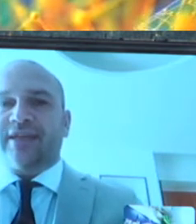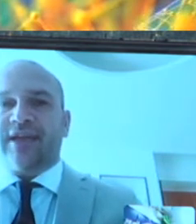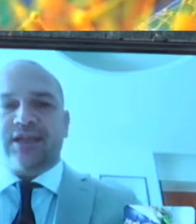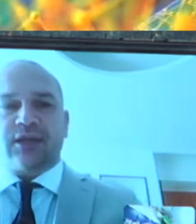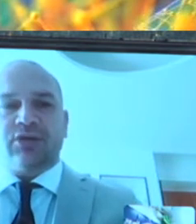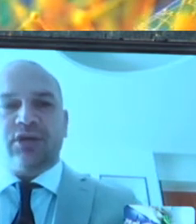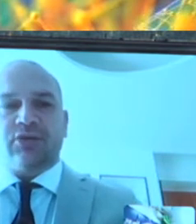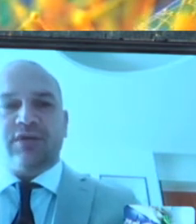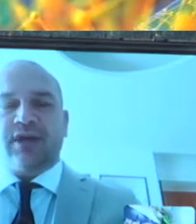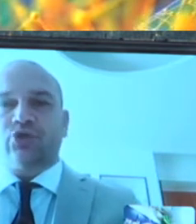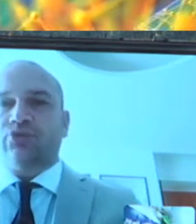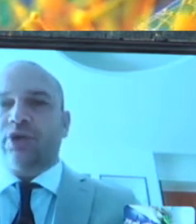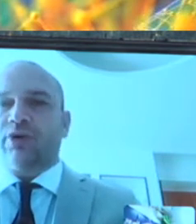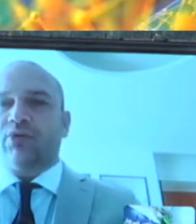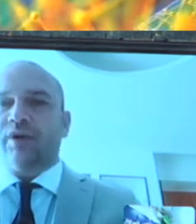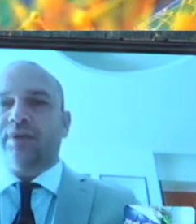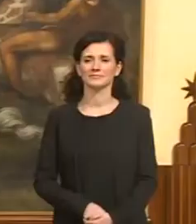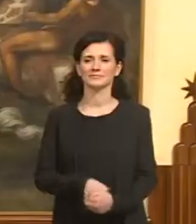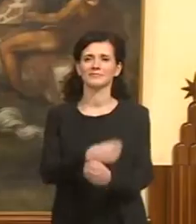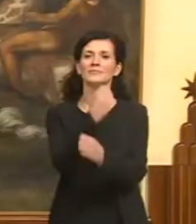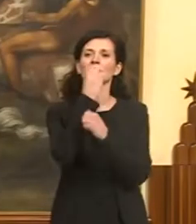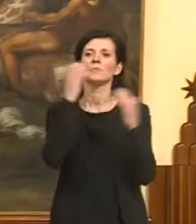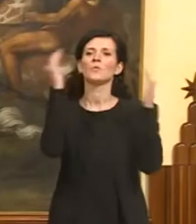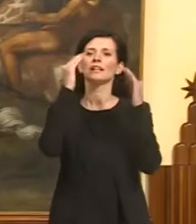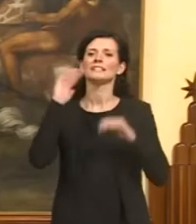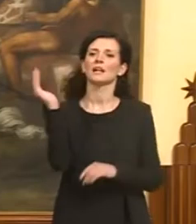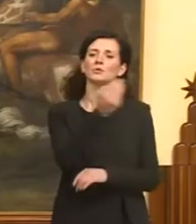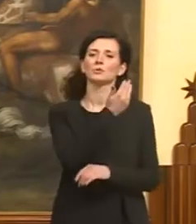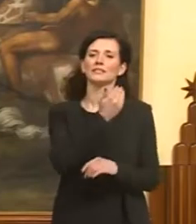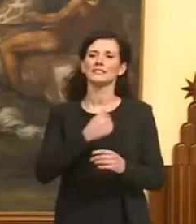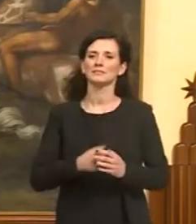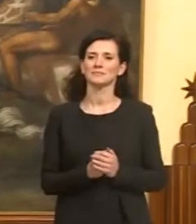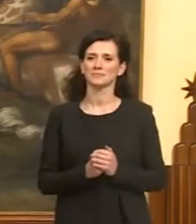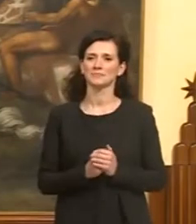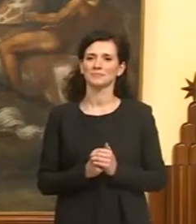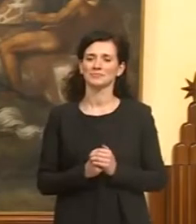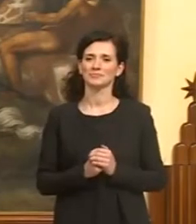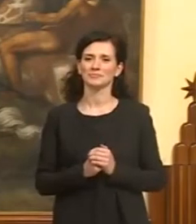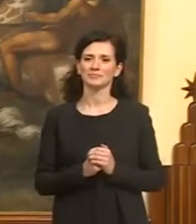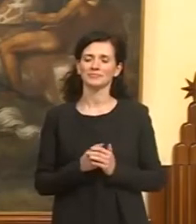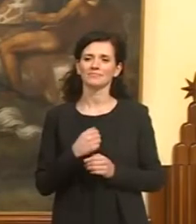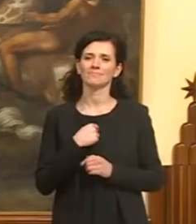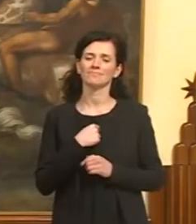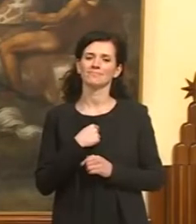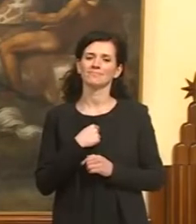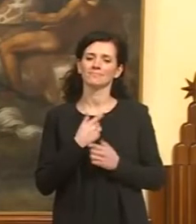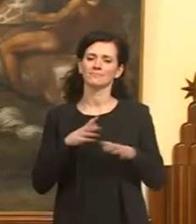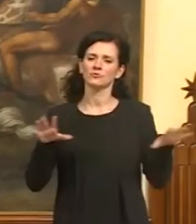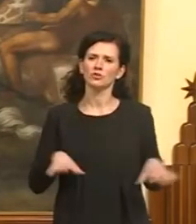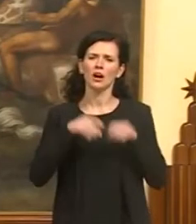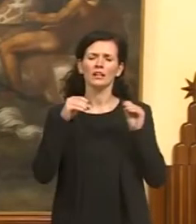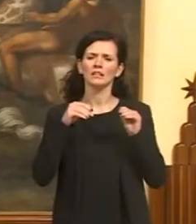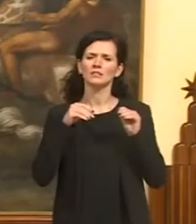non arrestarsi, quindi non aver raggiunto ancora quel picco che si auspicava di raggiungere in questo